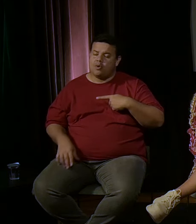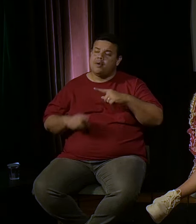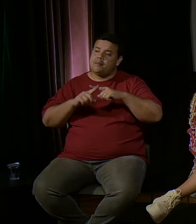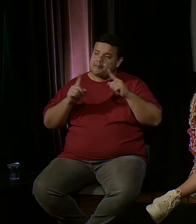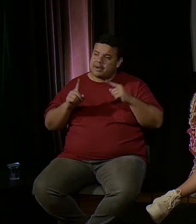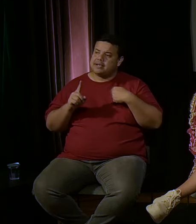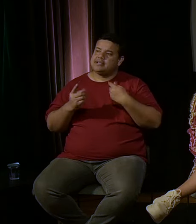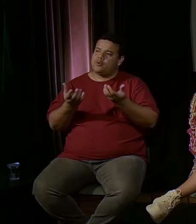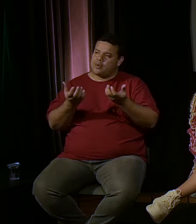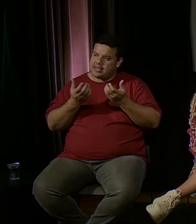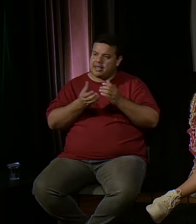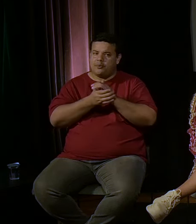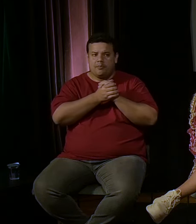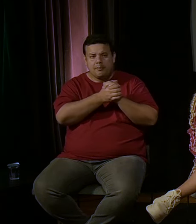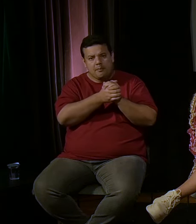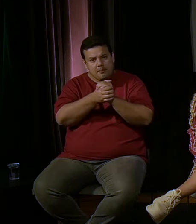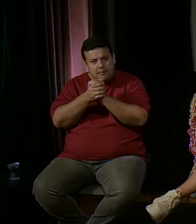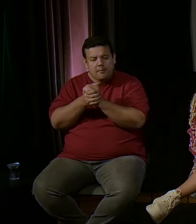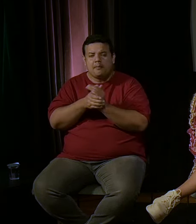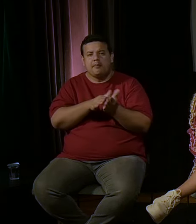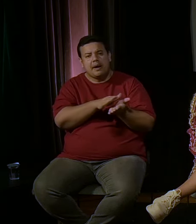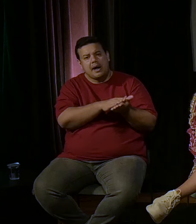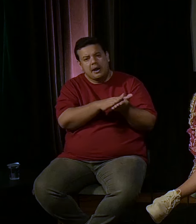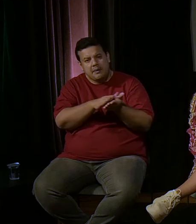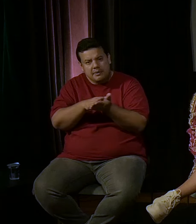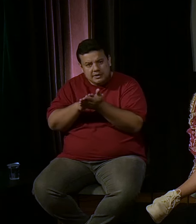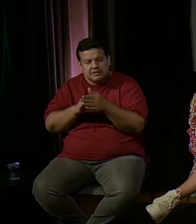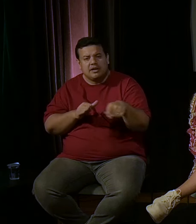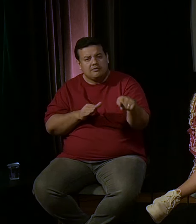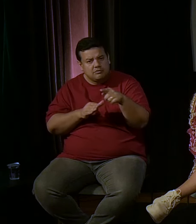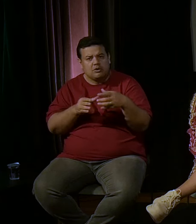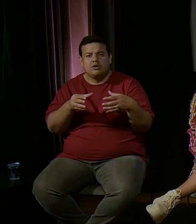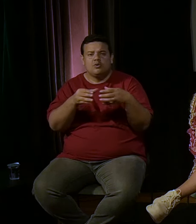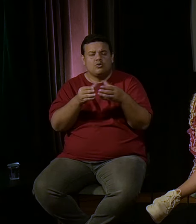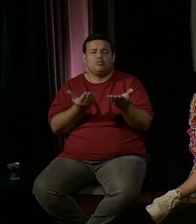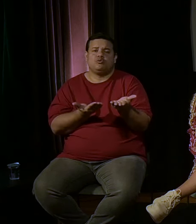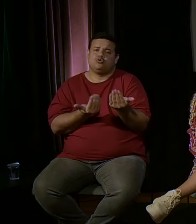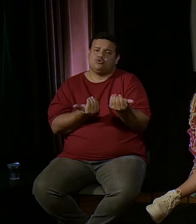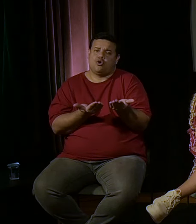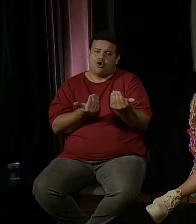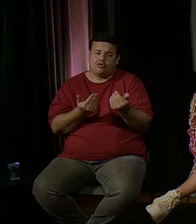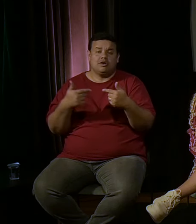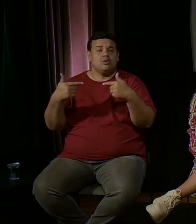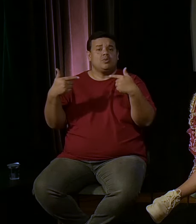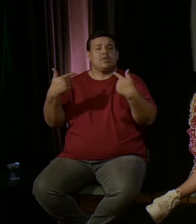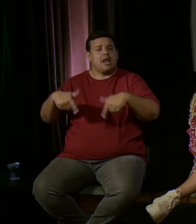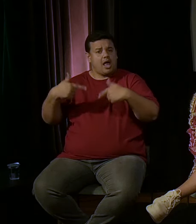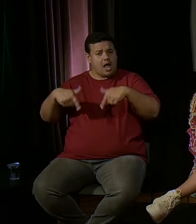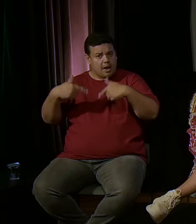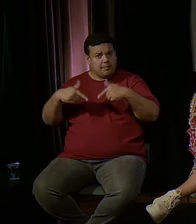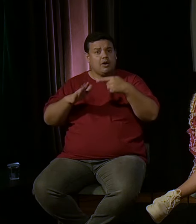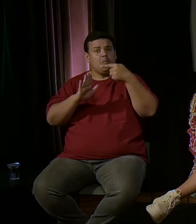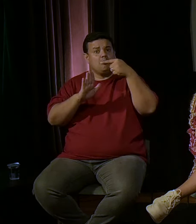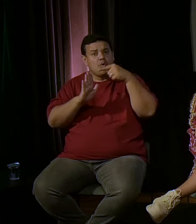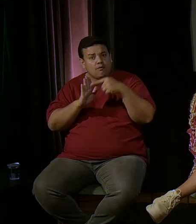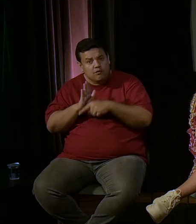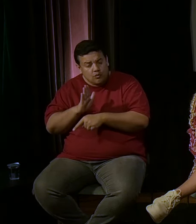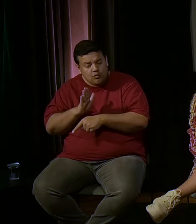queria parabenizá-los por uma geração tão jovem e fazendo um trabalho tão